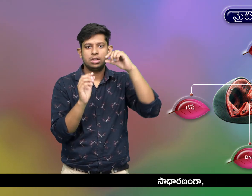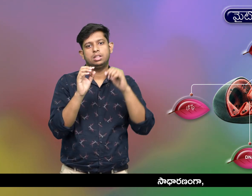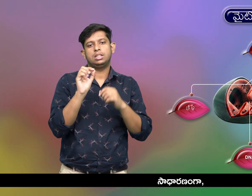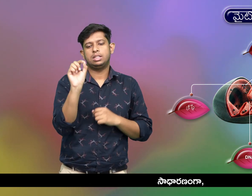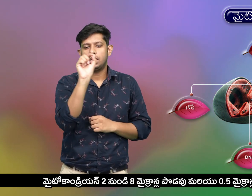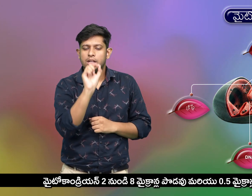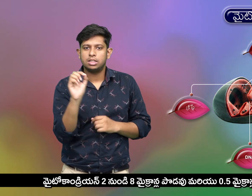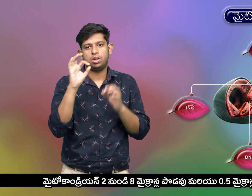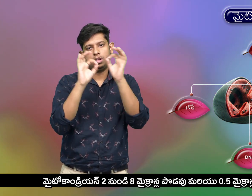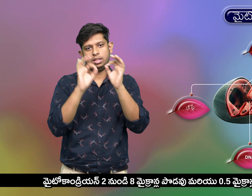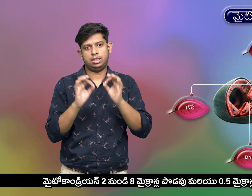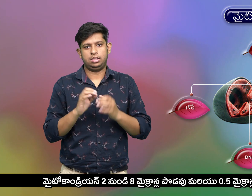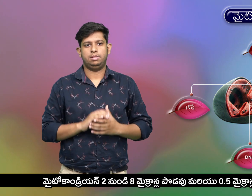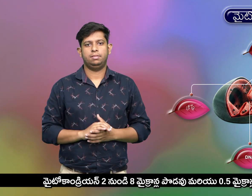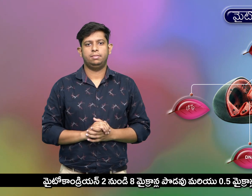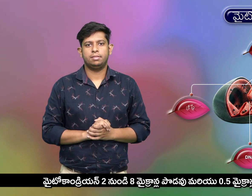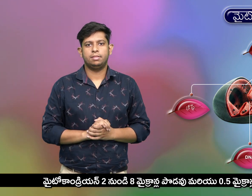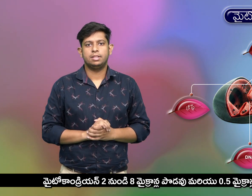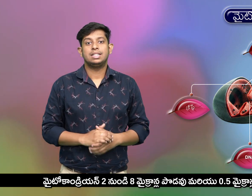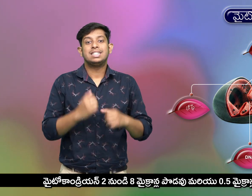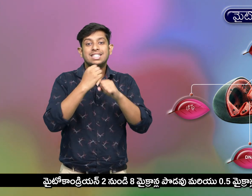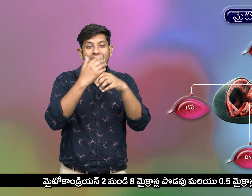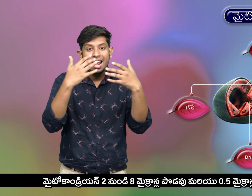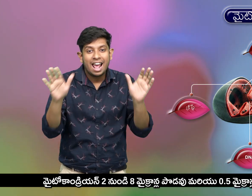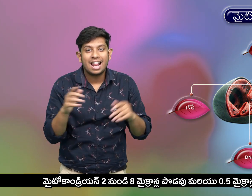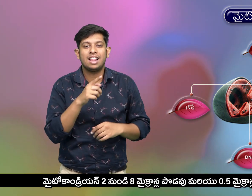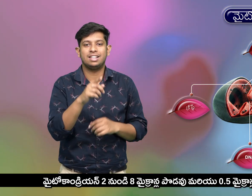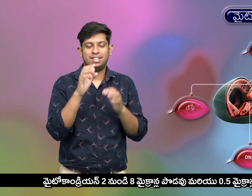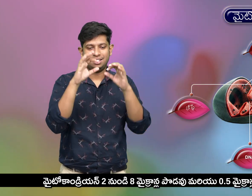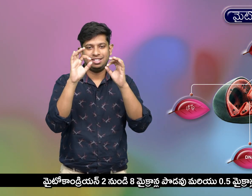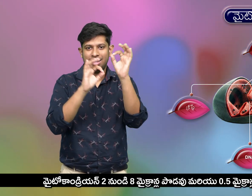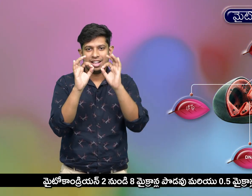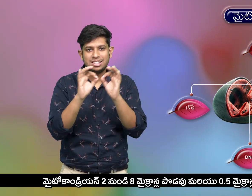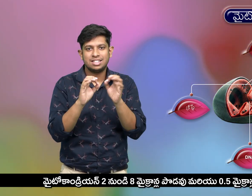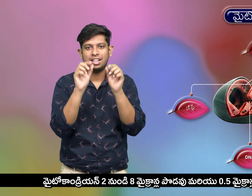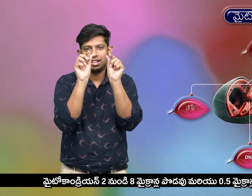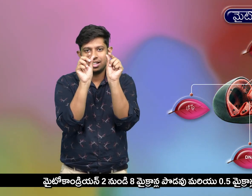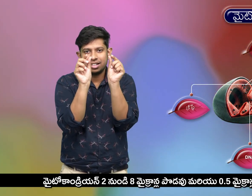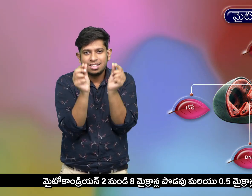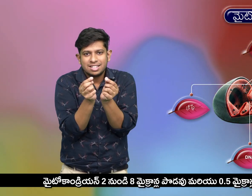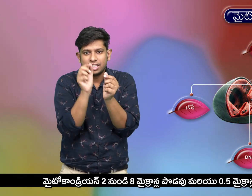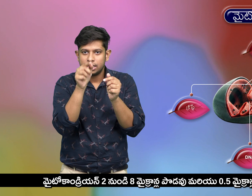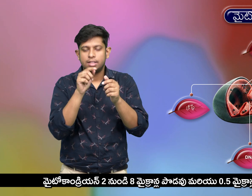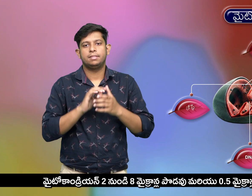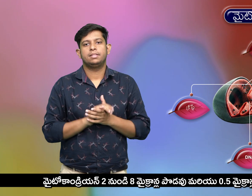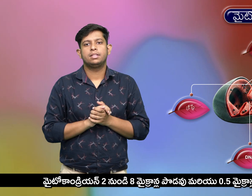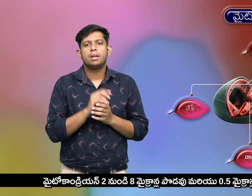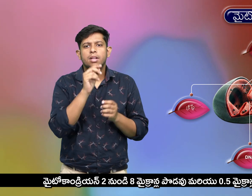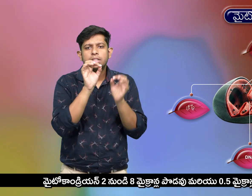సాధారణంగా మైటోకాండ్రియన్ 2 నుండి 8 మైక్రాన్ల పొడవు మరియు 0.5 మైక్రాన్ల